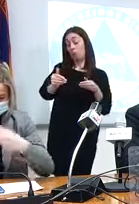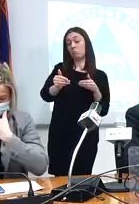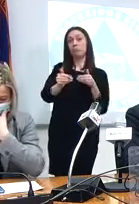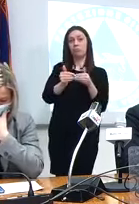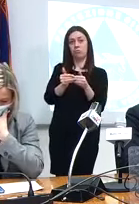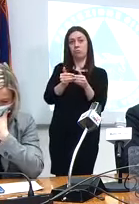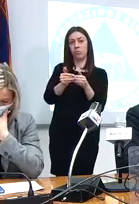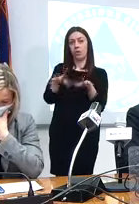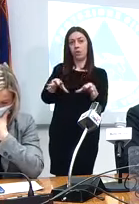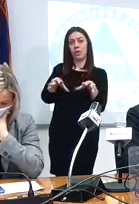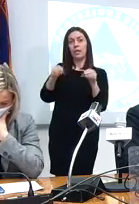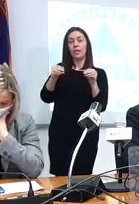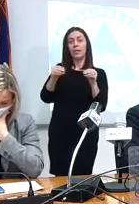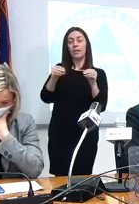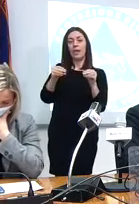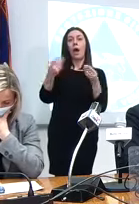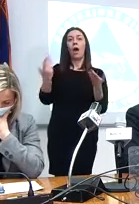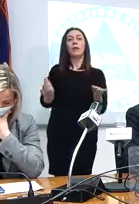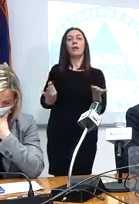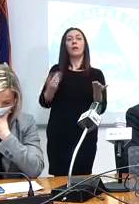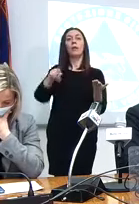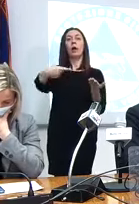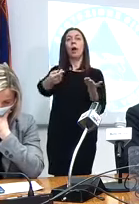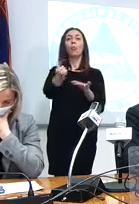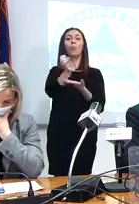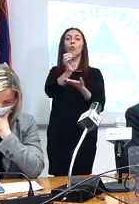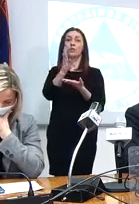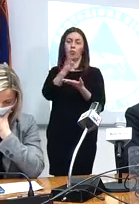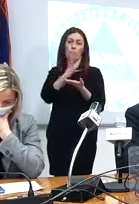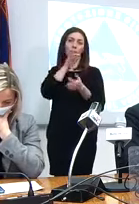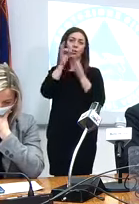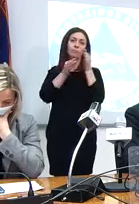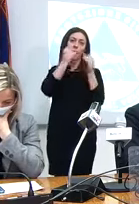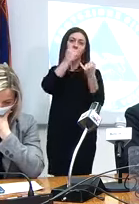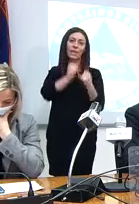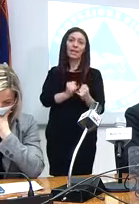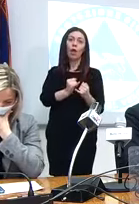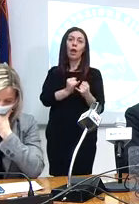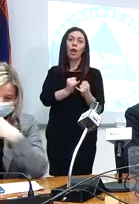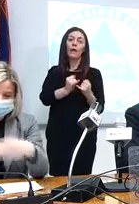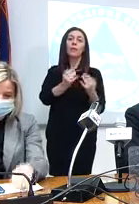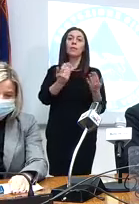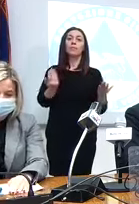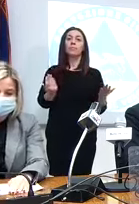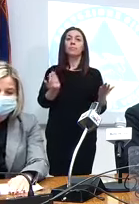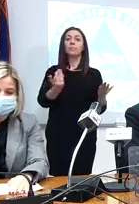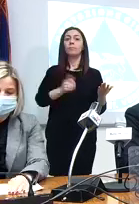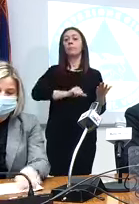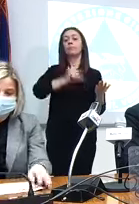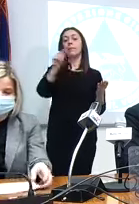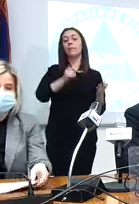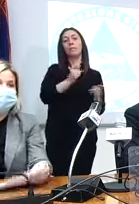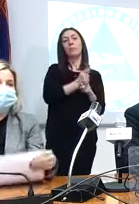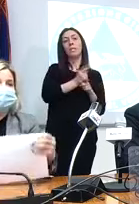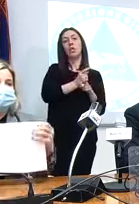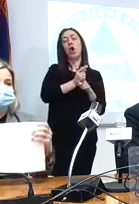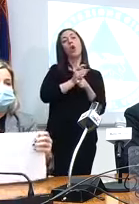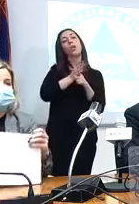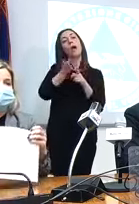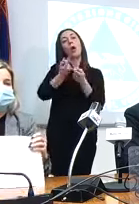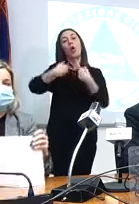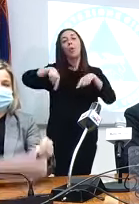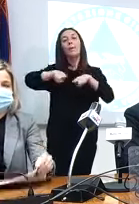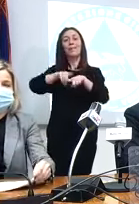con la dottoressa Russo presenteremo il progetto. L'unico passaggio fondamentale è quello del comitato etico per essere autorizzati a fare